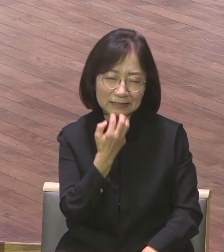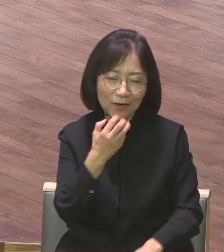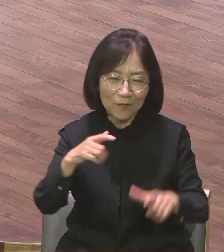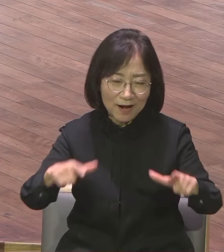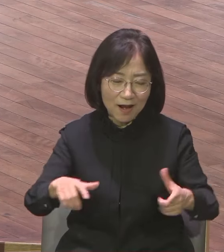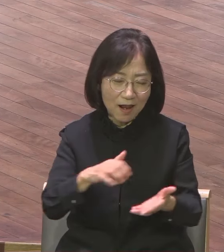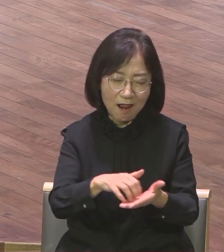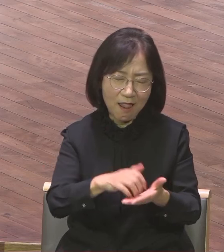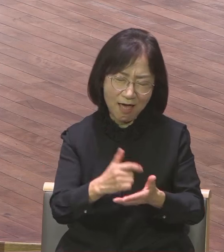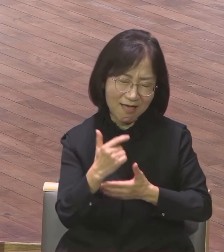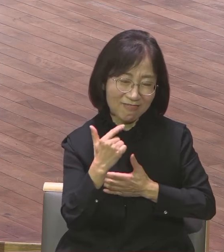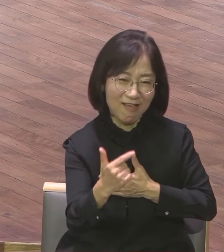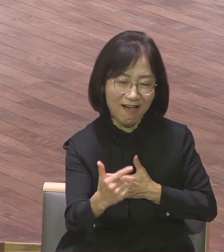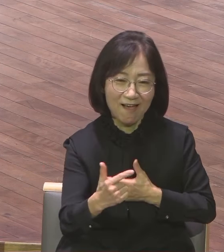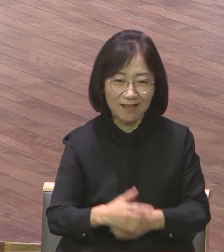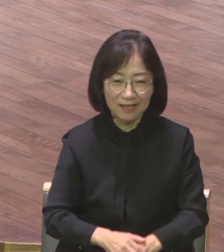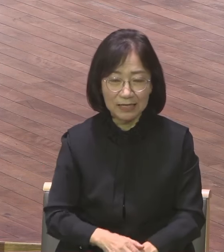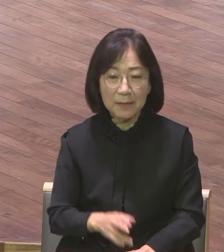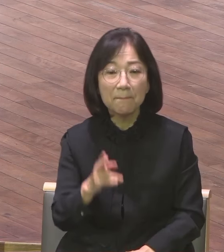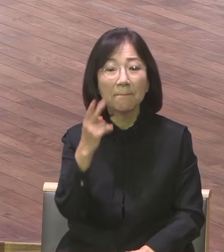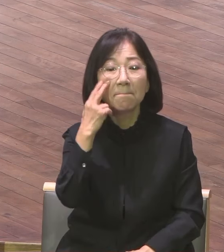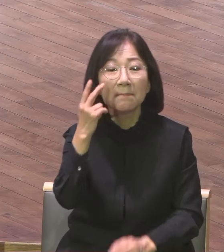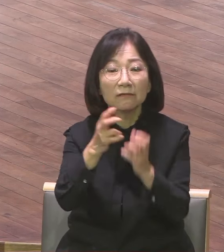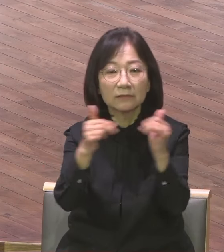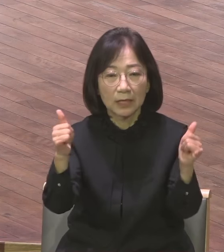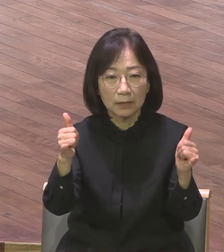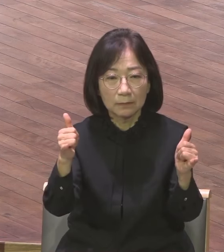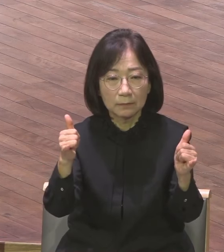서울에 누가 제일 많으냐? 미국 사람 제일 많아.